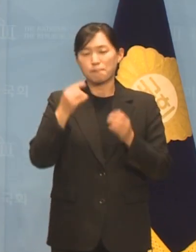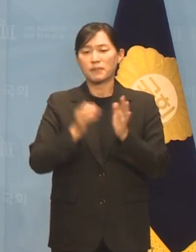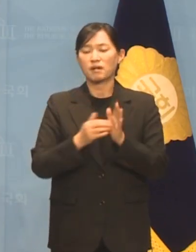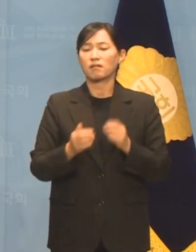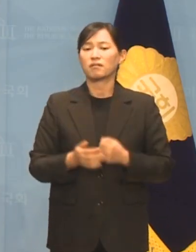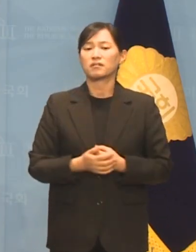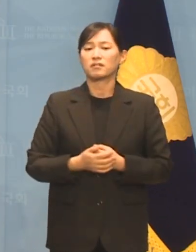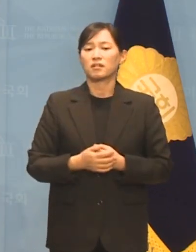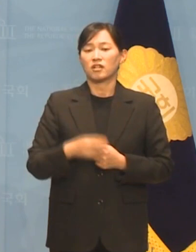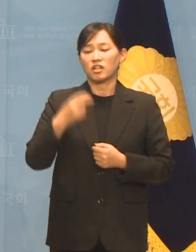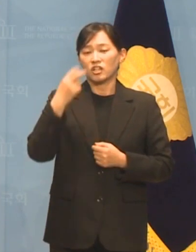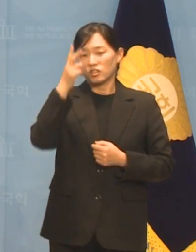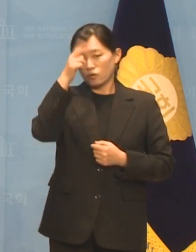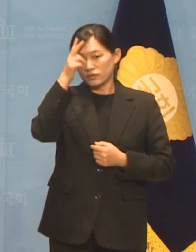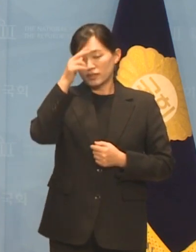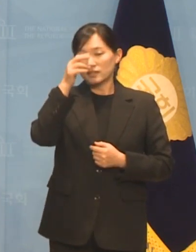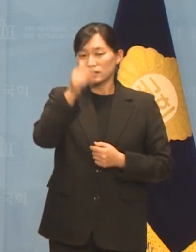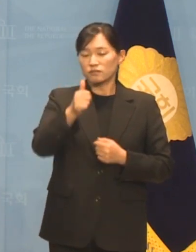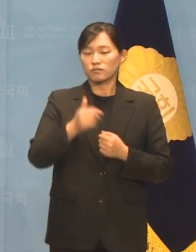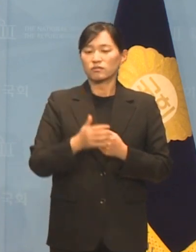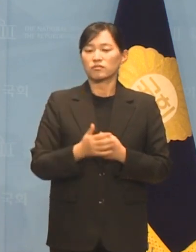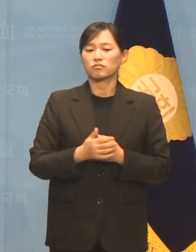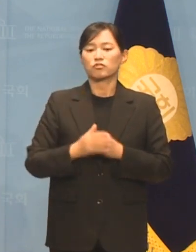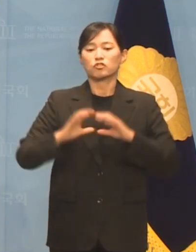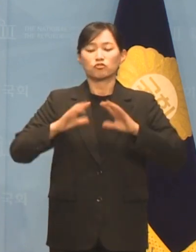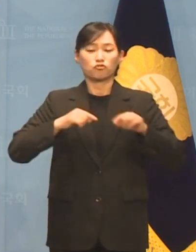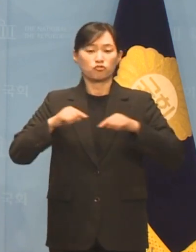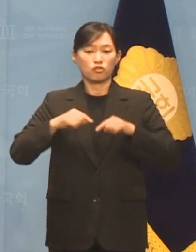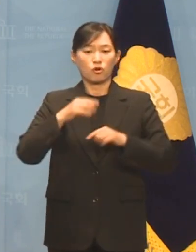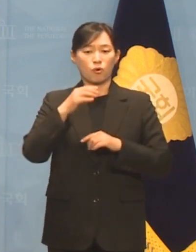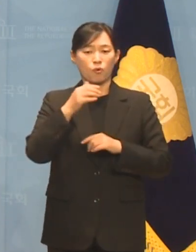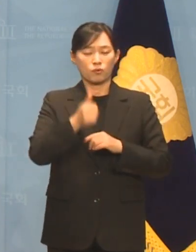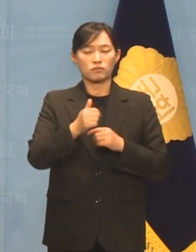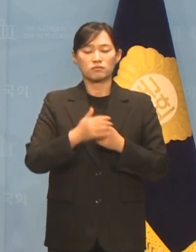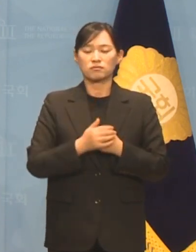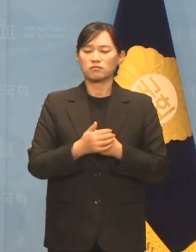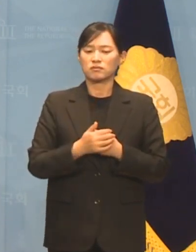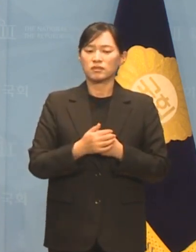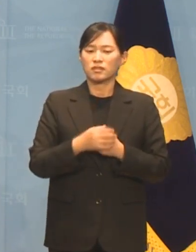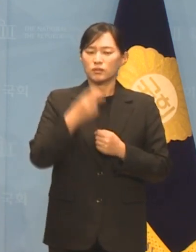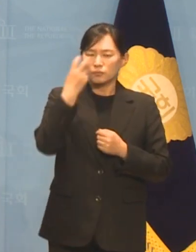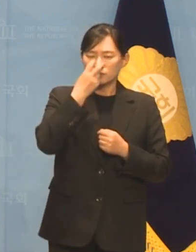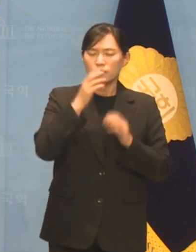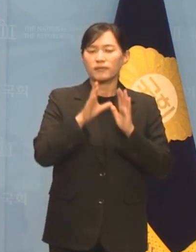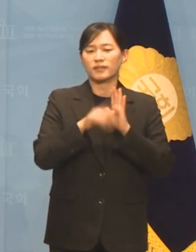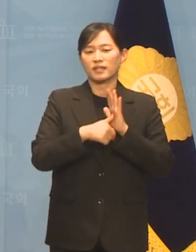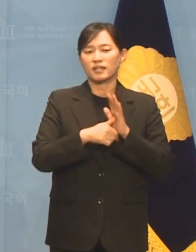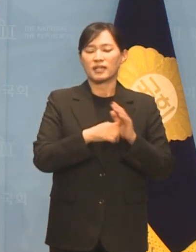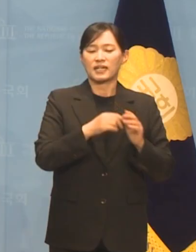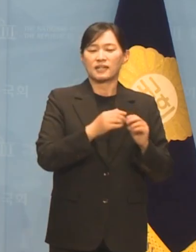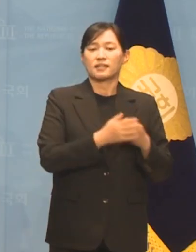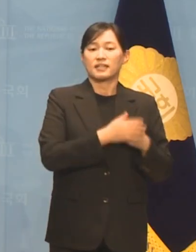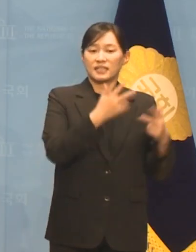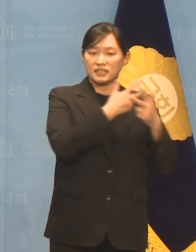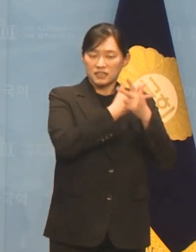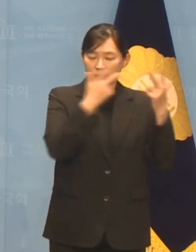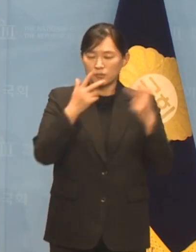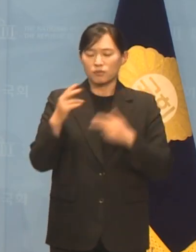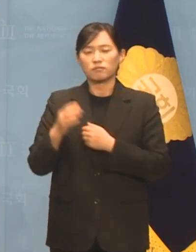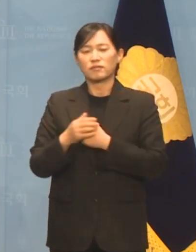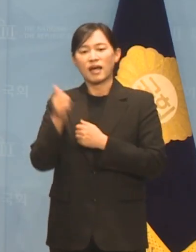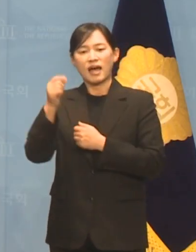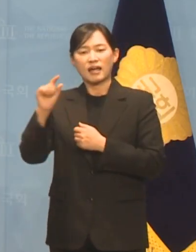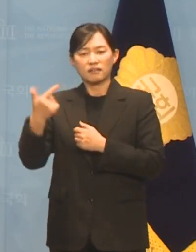조지호 경찰청장과 홍장원 전 국정원 1차장 역시 검찰 조사에서 이재명, 조국, 한동훈, 우원식 등의